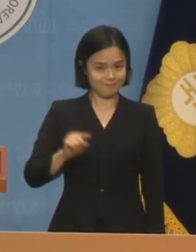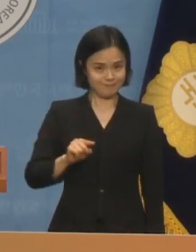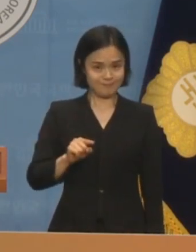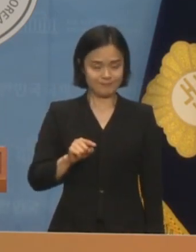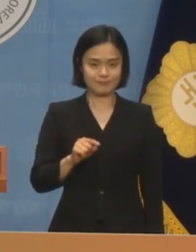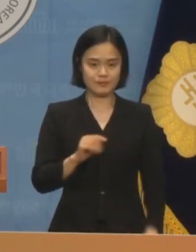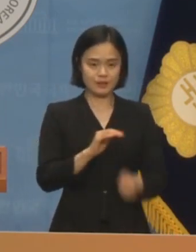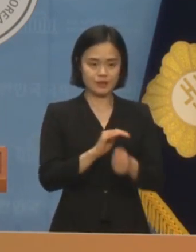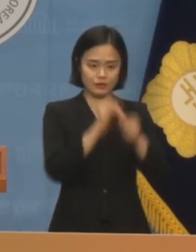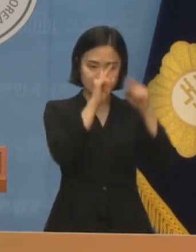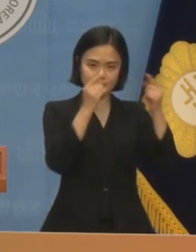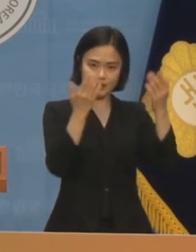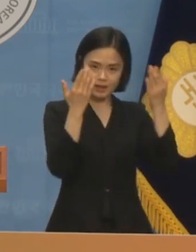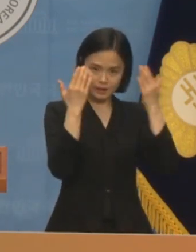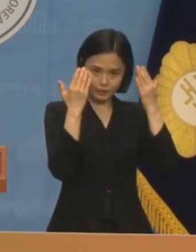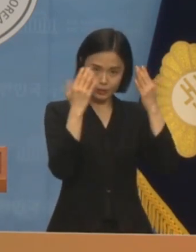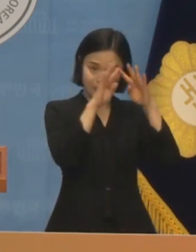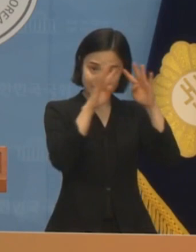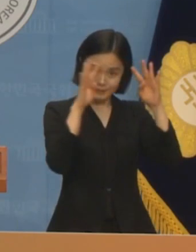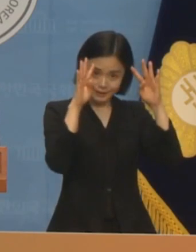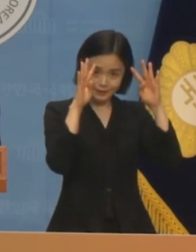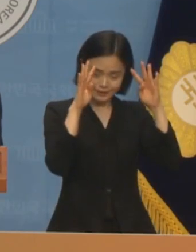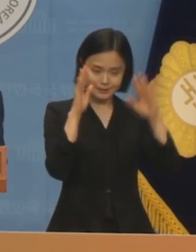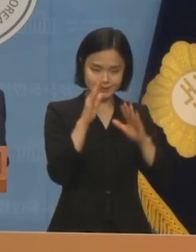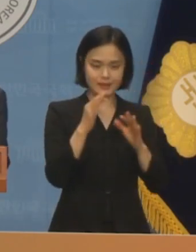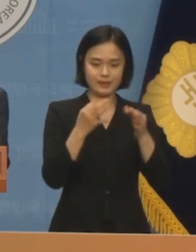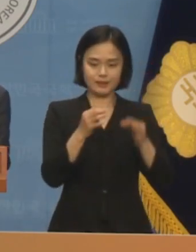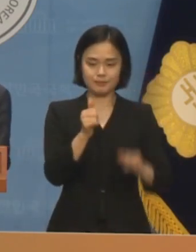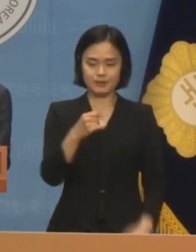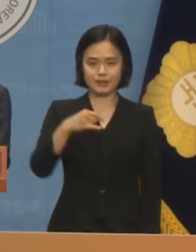경상대학교 4학년에 재학 중인 김희준님 함께 해주셨습니다.